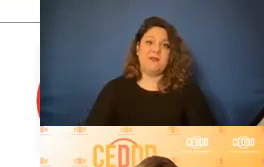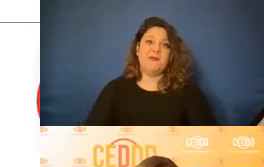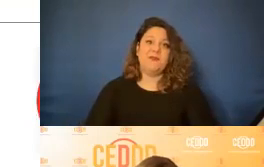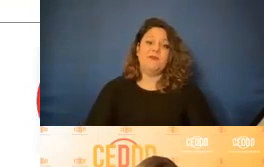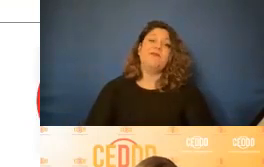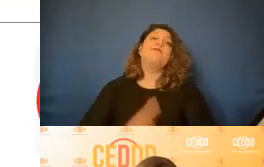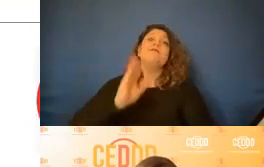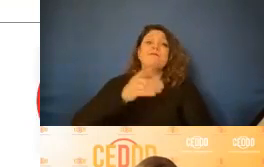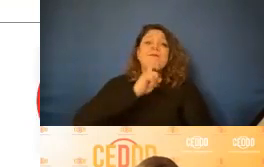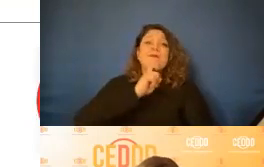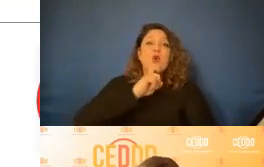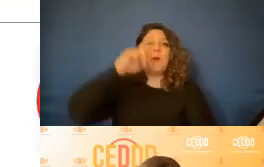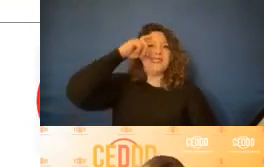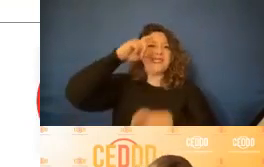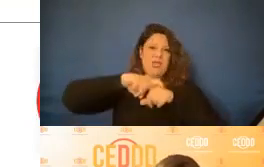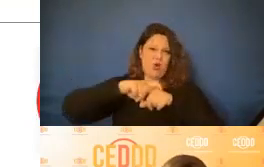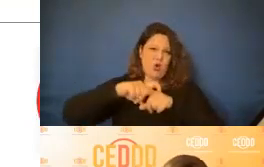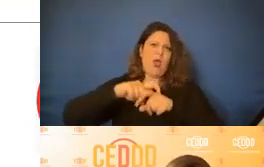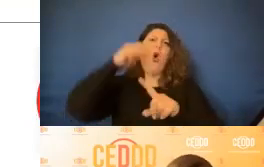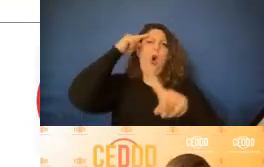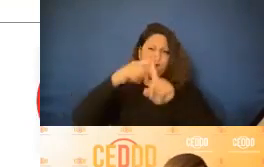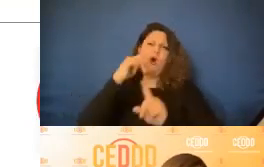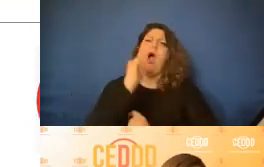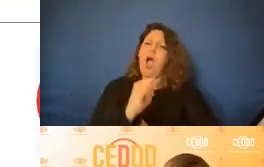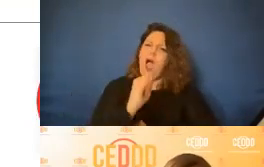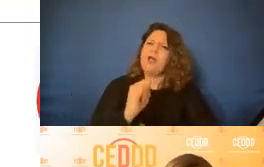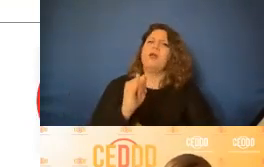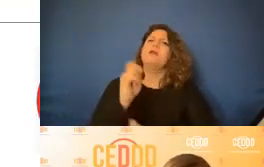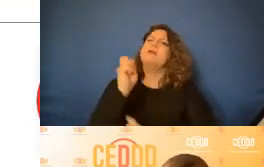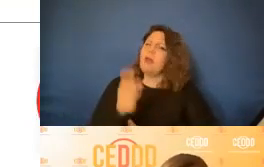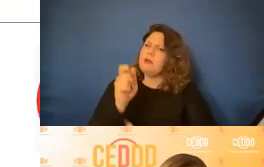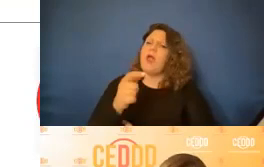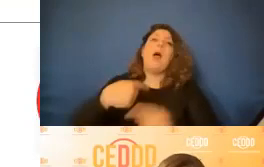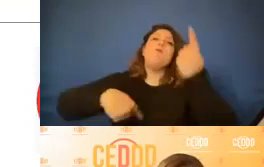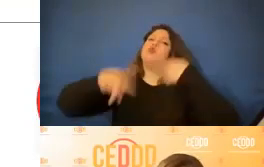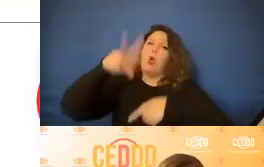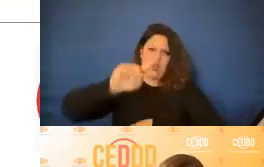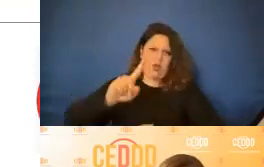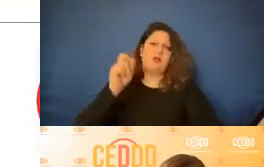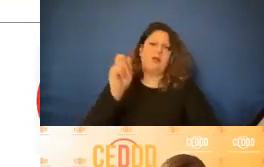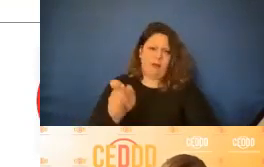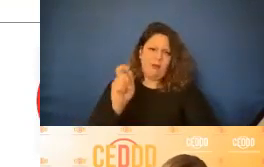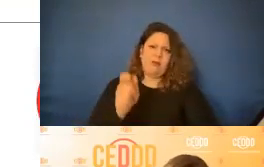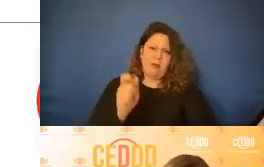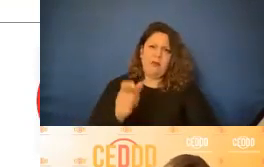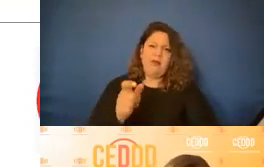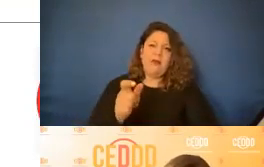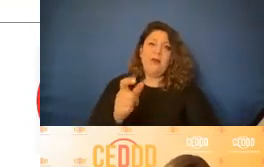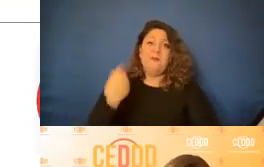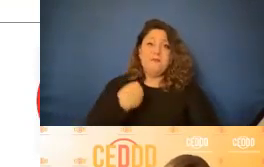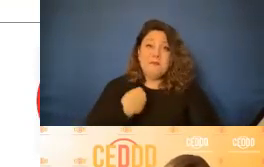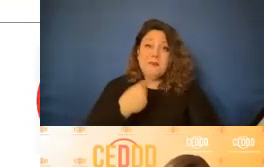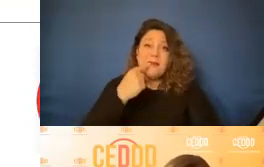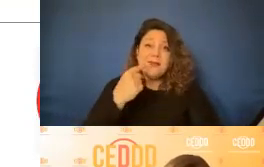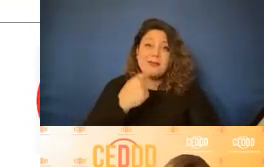psicológica, lógicamente es intencionada, continua, no es un día puntual y puede ser como la anterior, por un